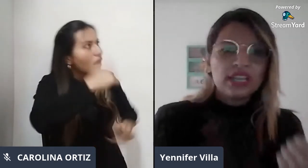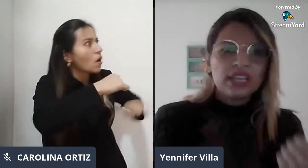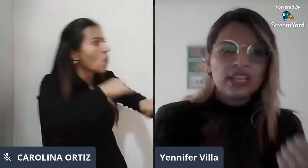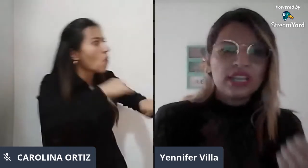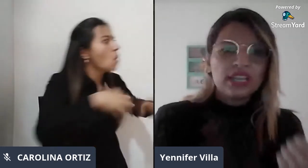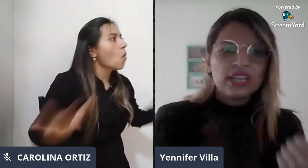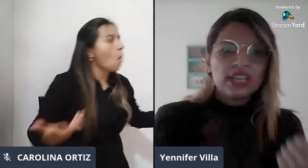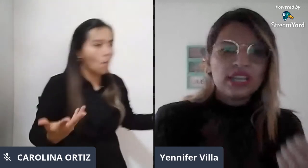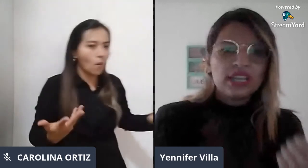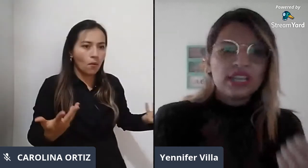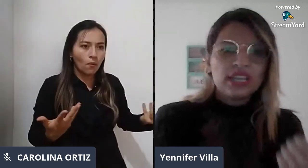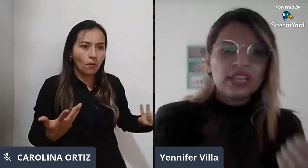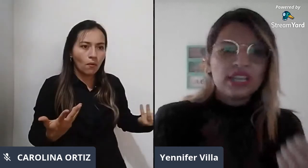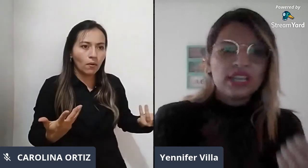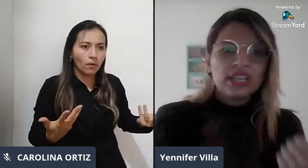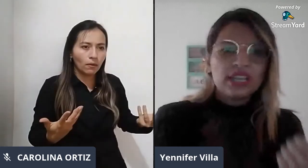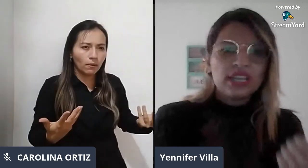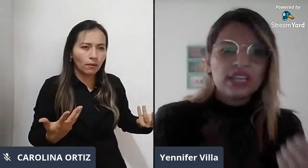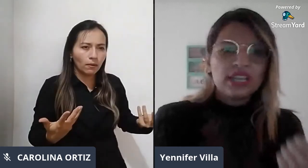un asunto de las...